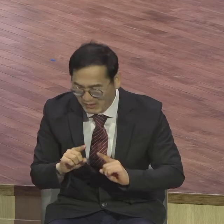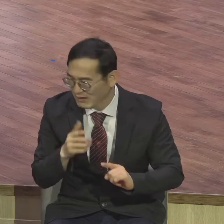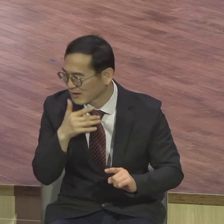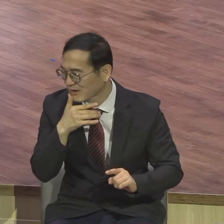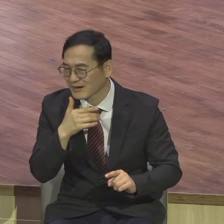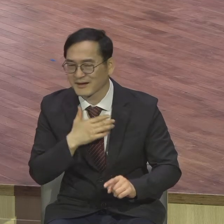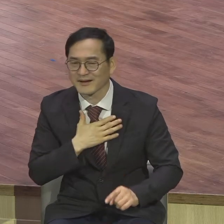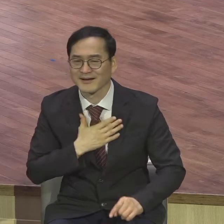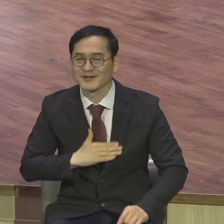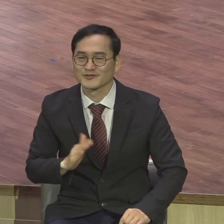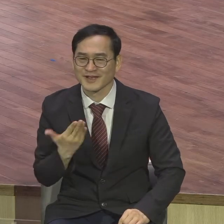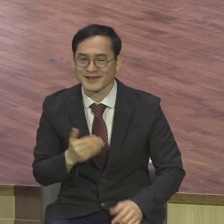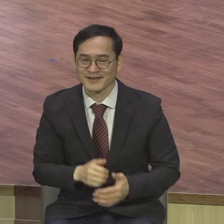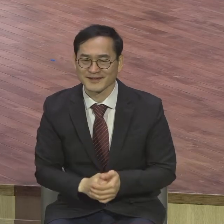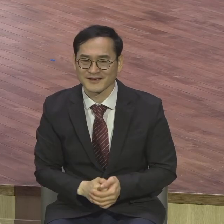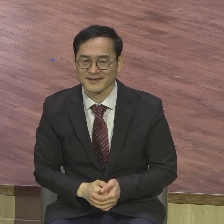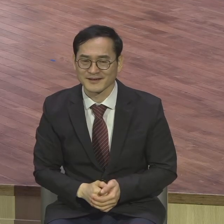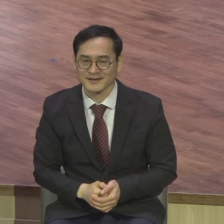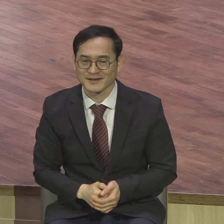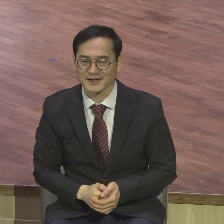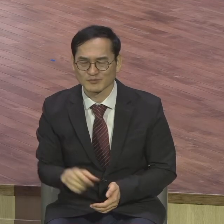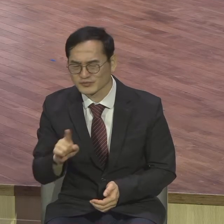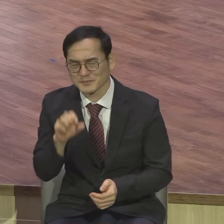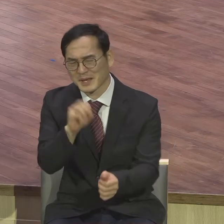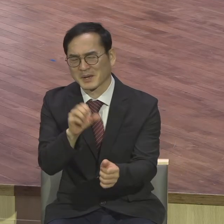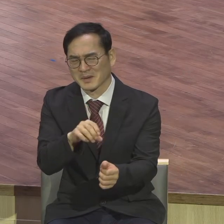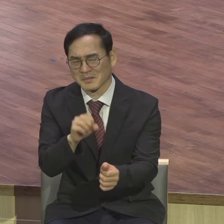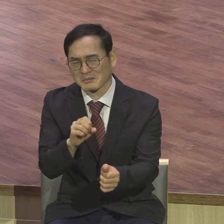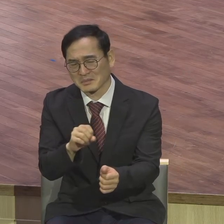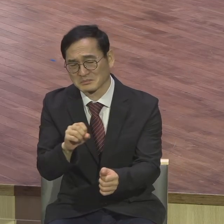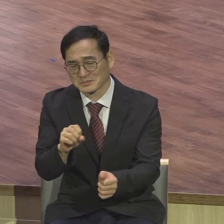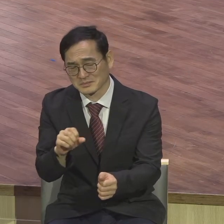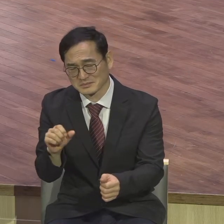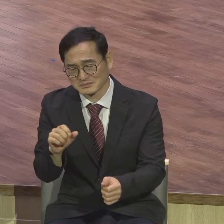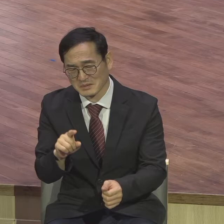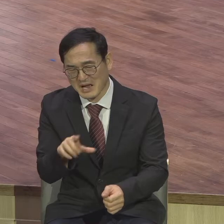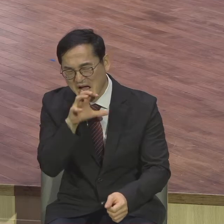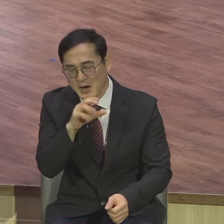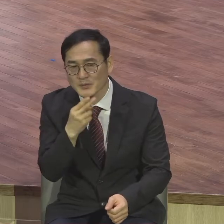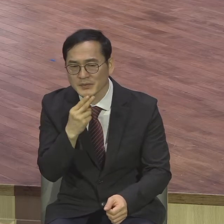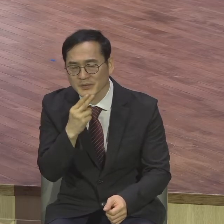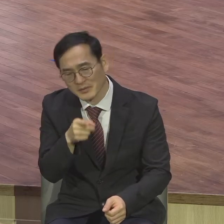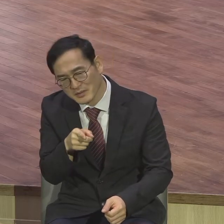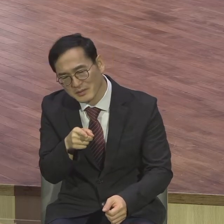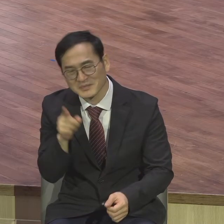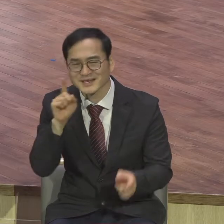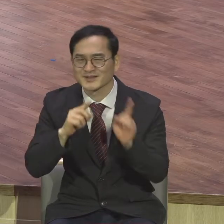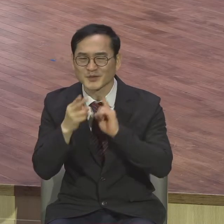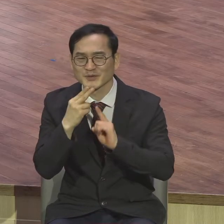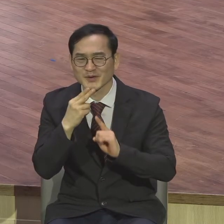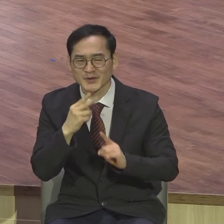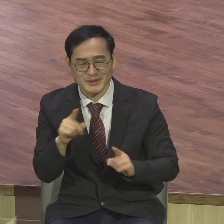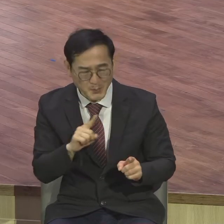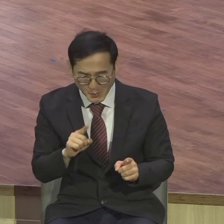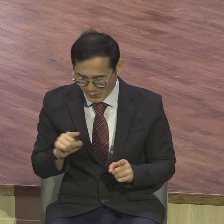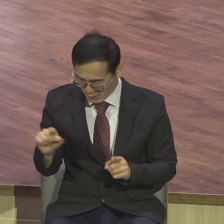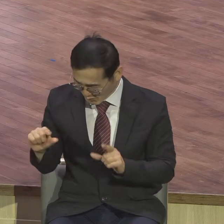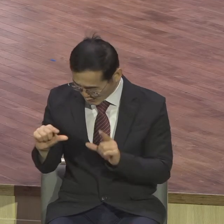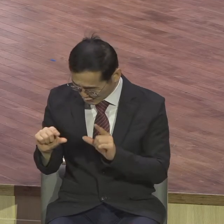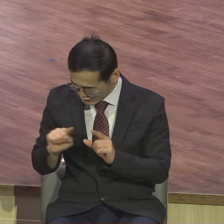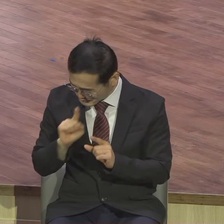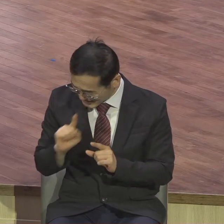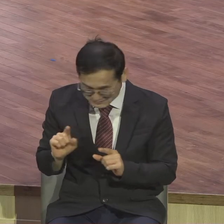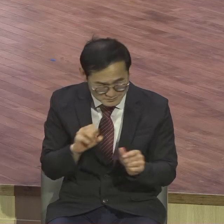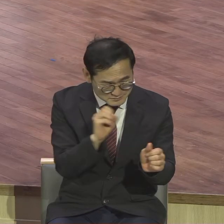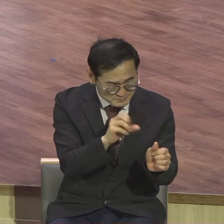내지요. 화를 안 내고 시험도 안 들지요. 상처 있는 사람들은 그 부분에 자기 상처가